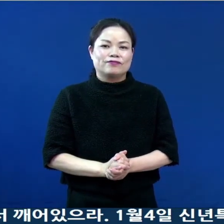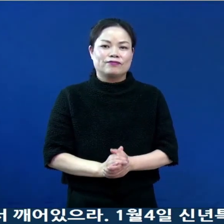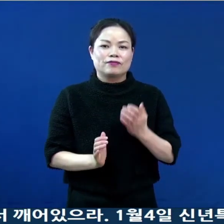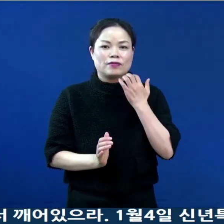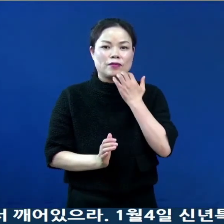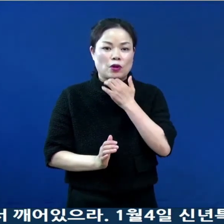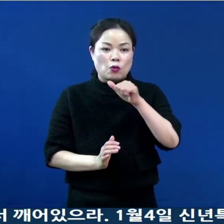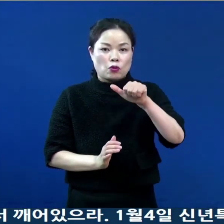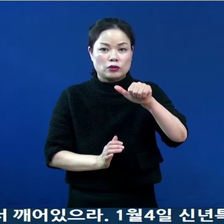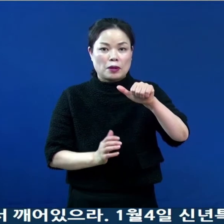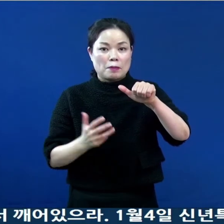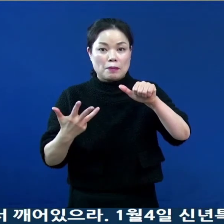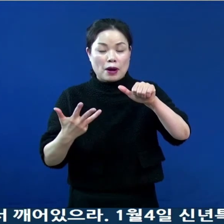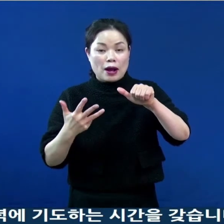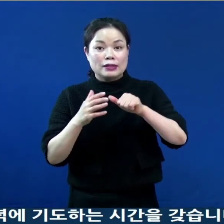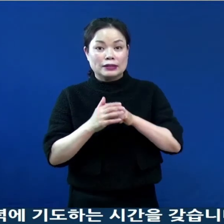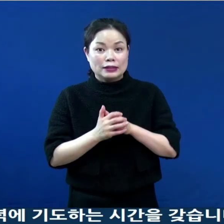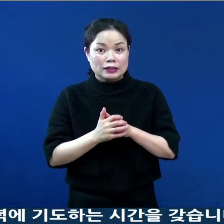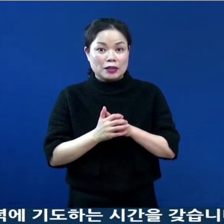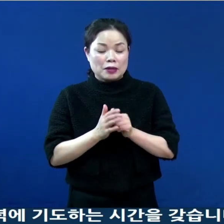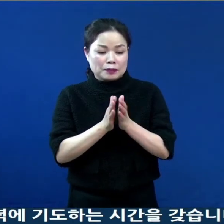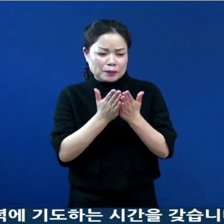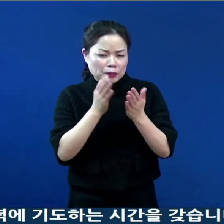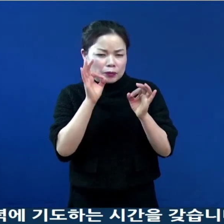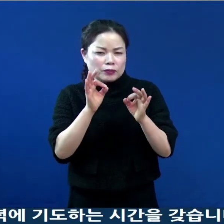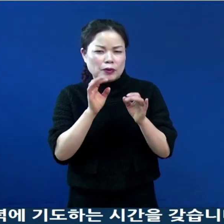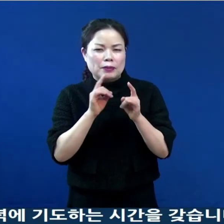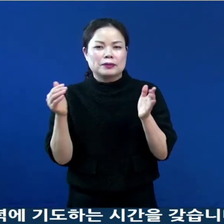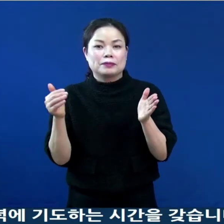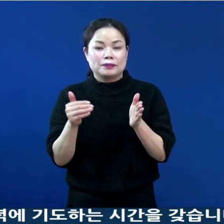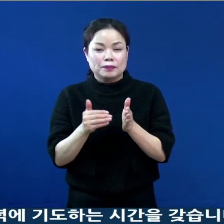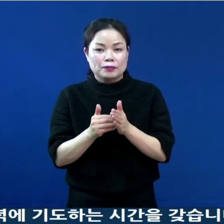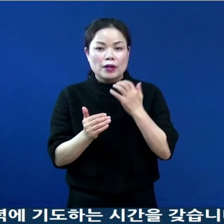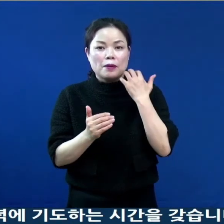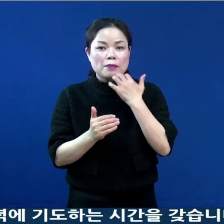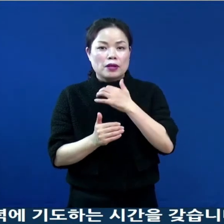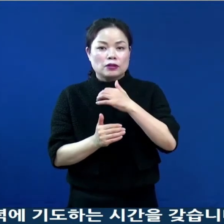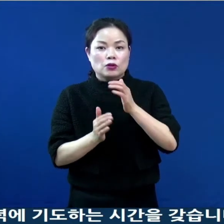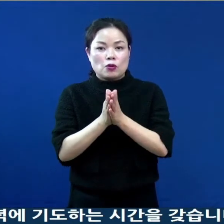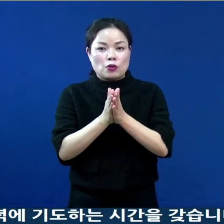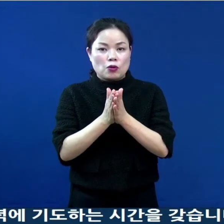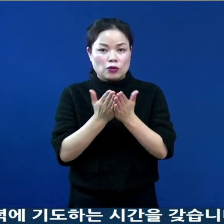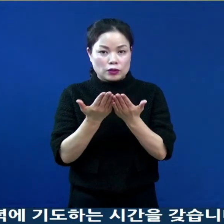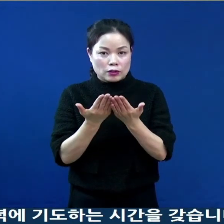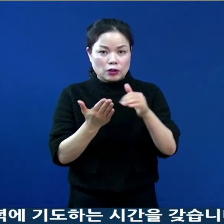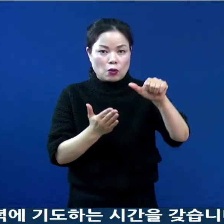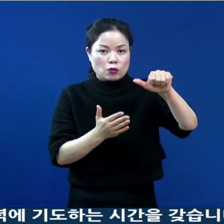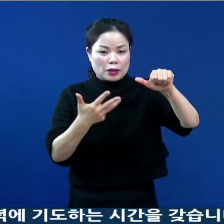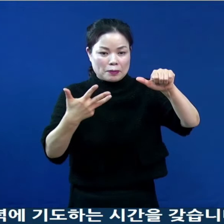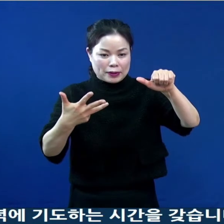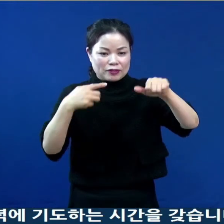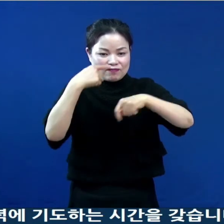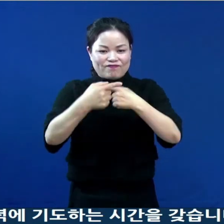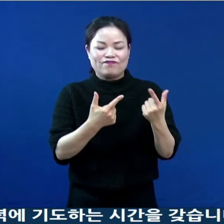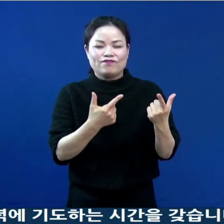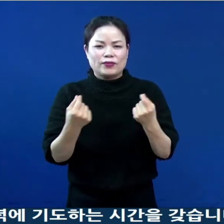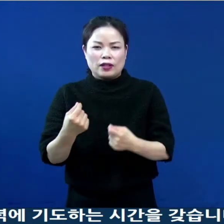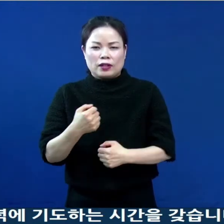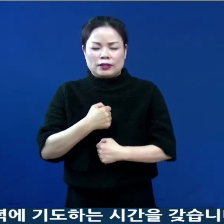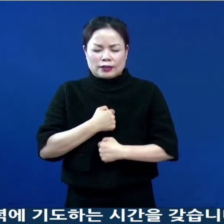베드로전서 5장 8절 말씀 봅니다. 이 말씀 보면서 말씀을 정리합니다. 베드로전서 5장 8절 같이 한번